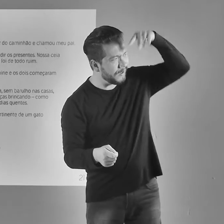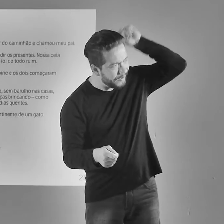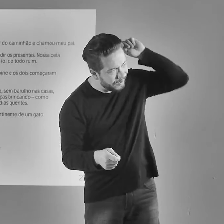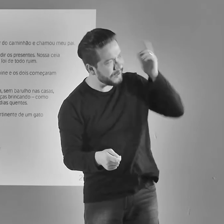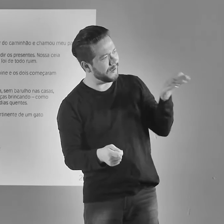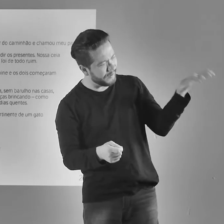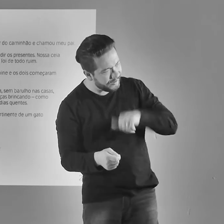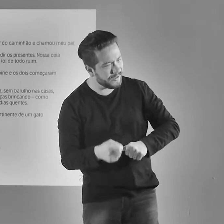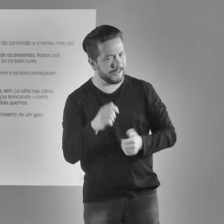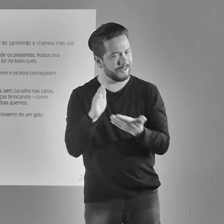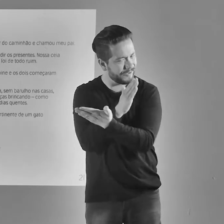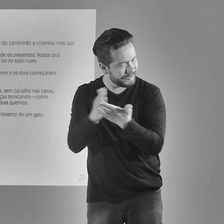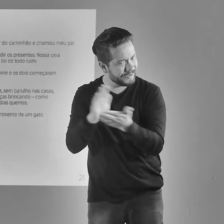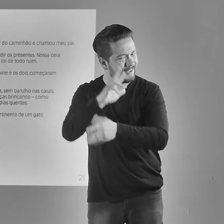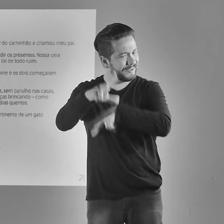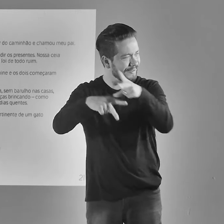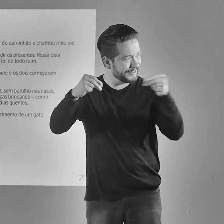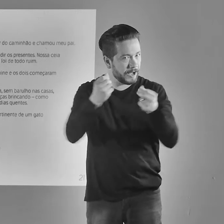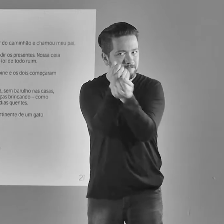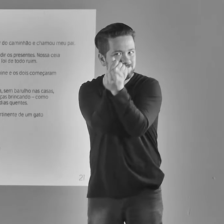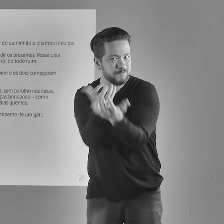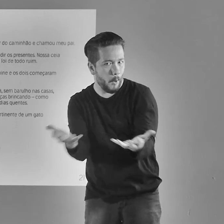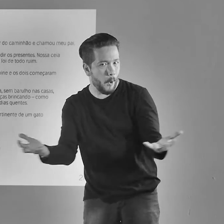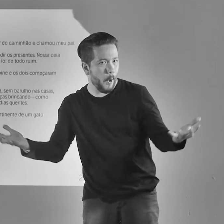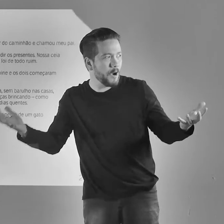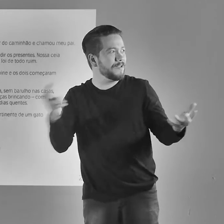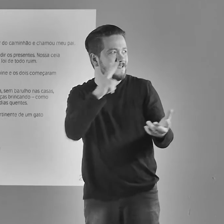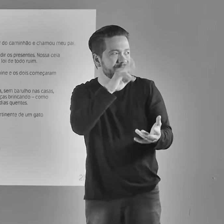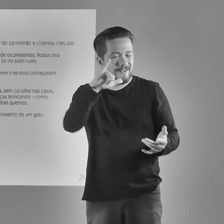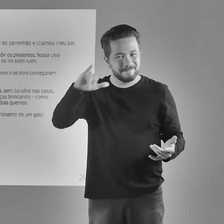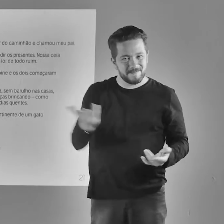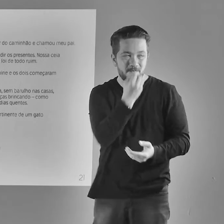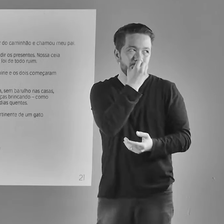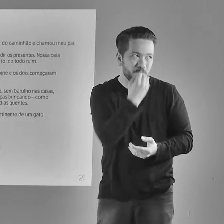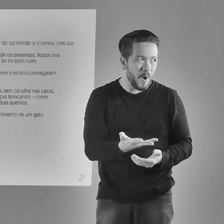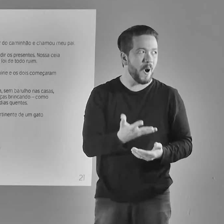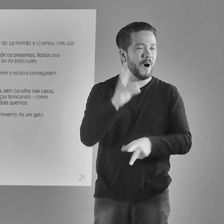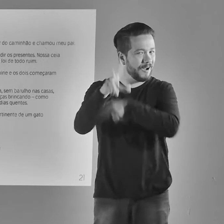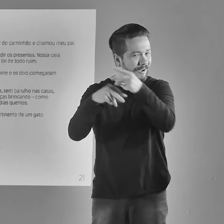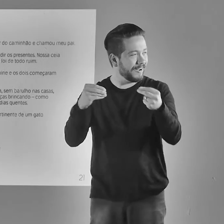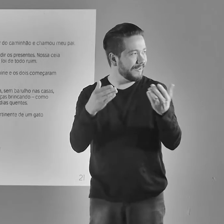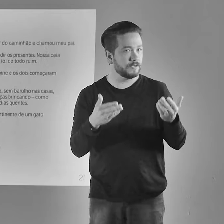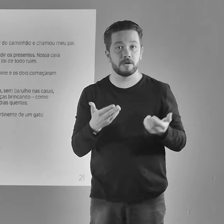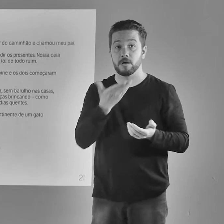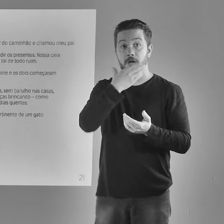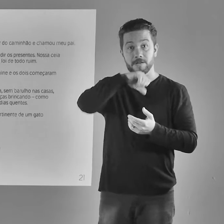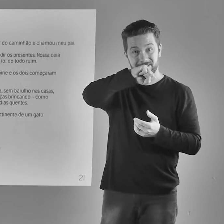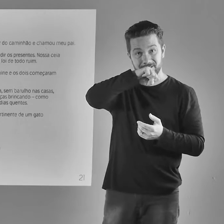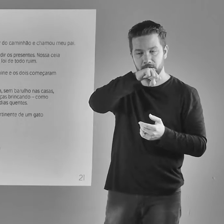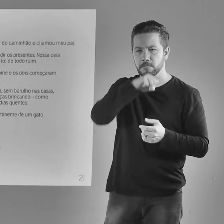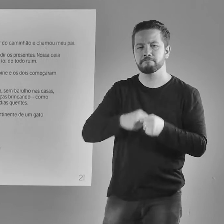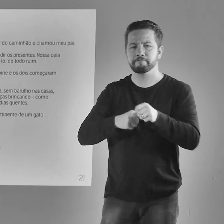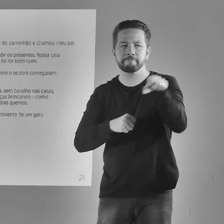os presentes. A ceia está no papo. O dia não foi de todo ruim. Meu pai entrou na cabine